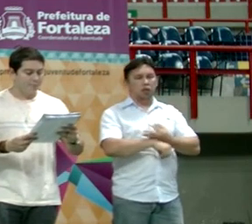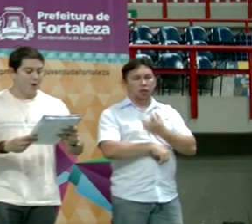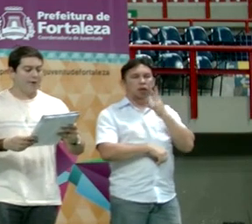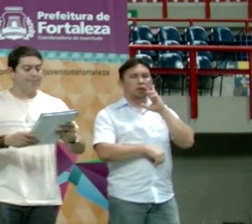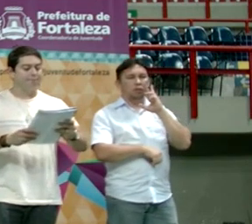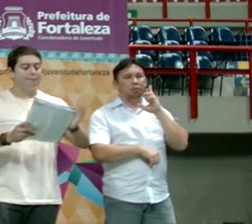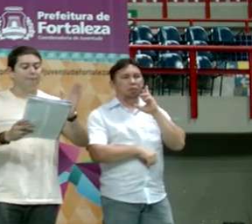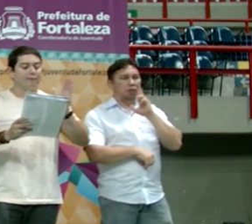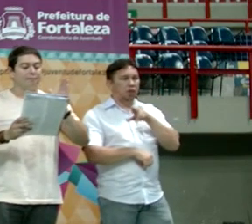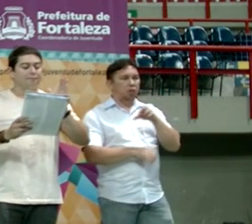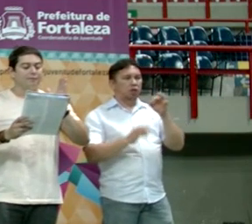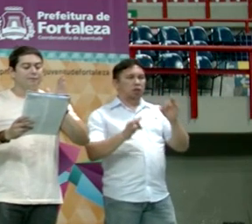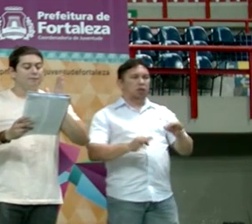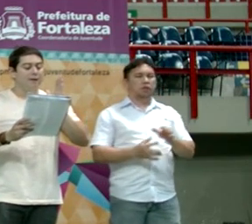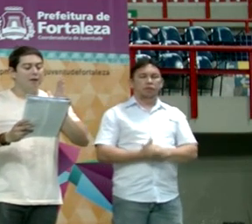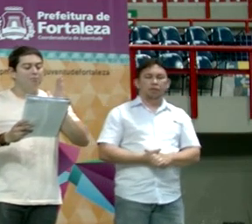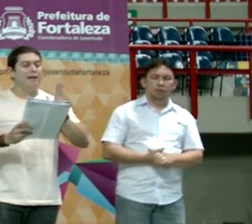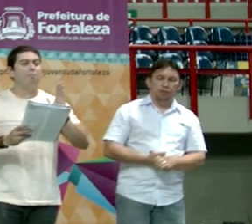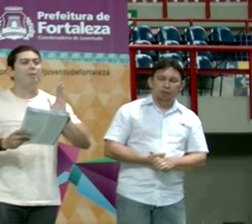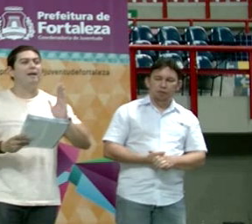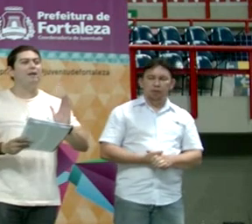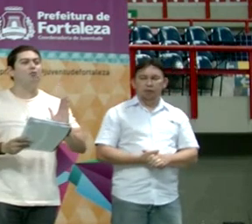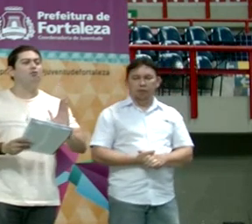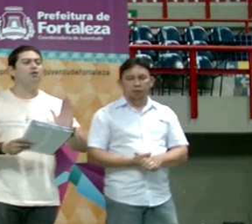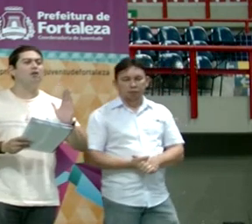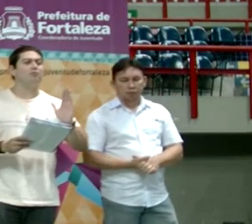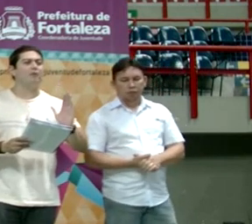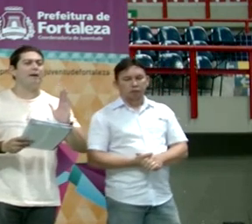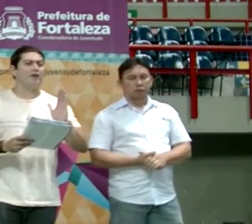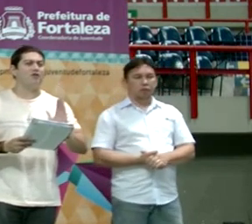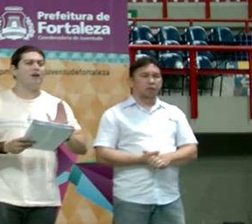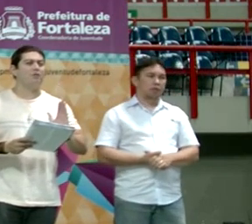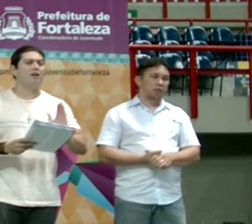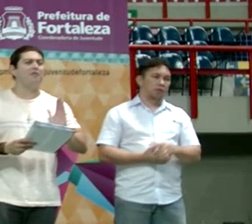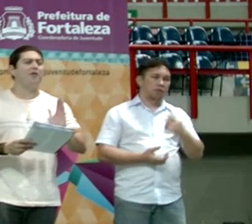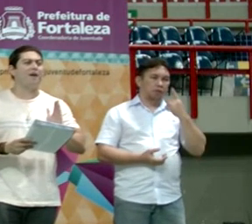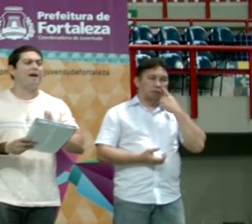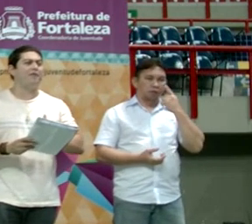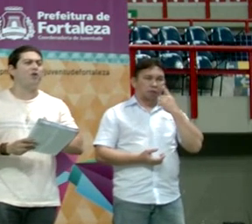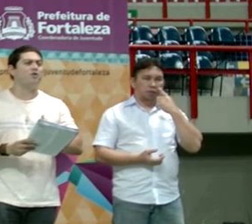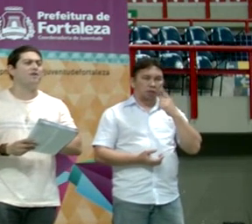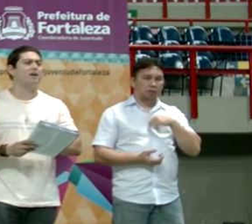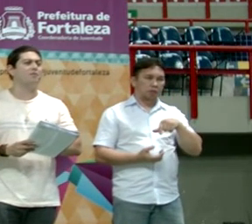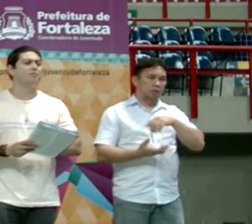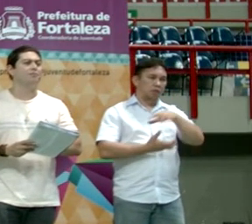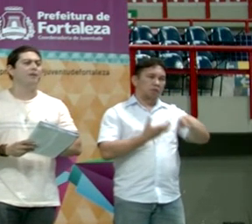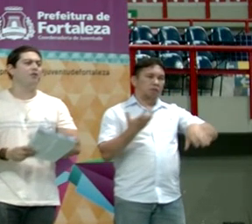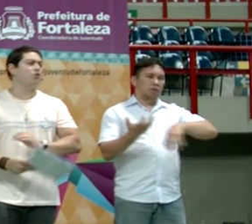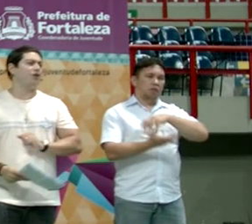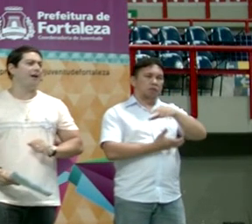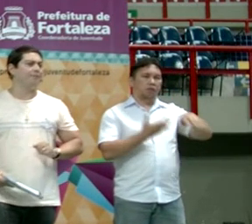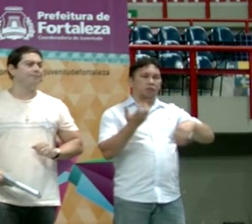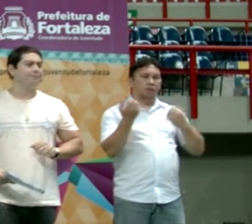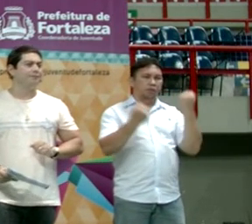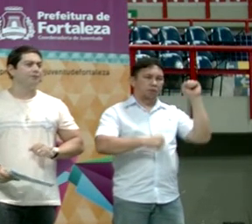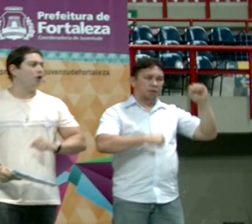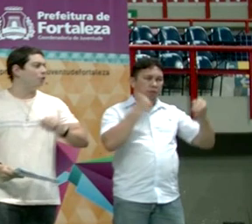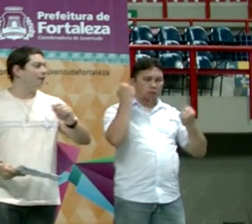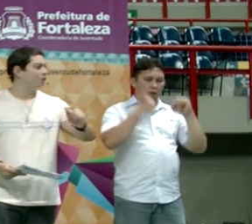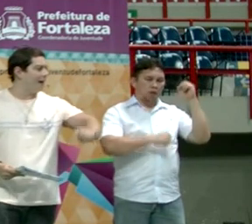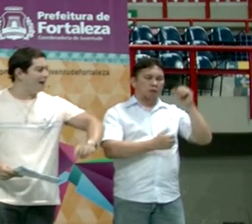danado. Bora. Não tem perigo de não ter uma questão que envolva revolução